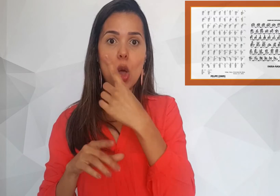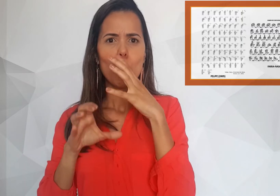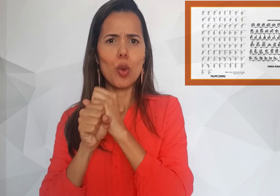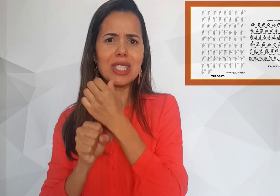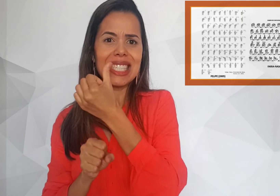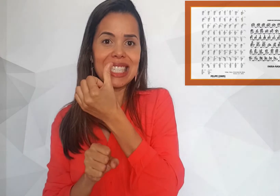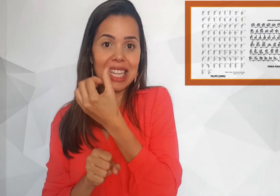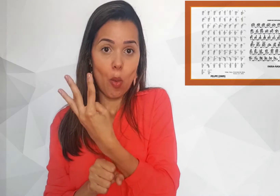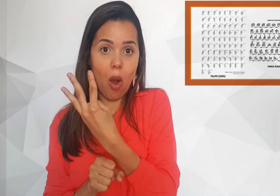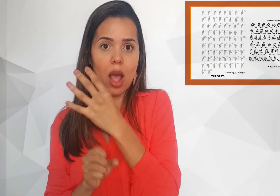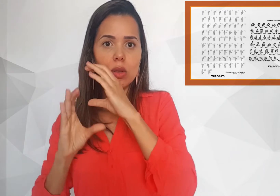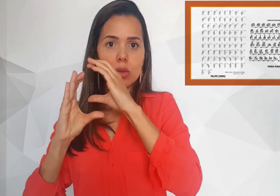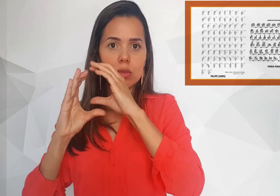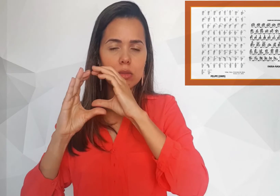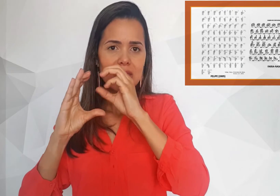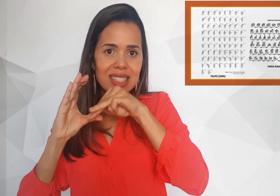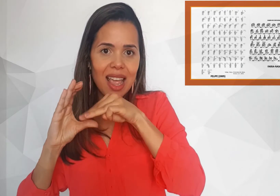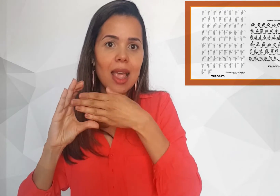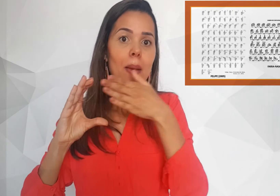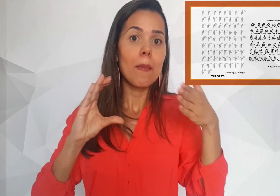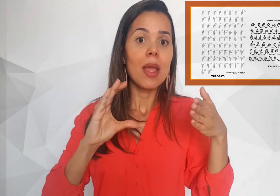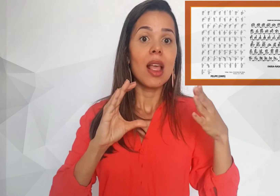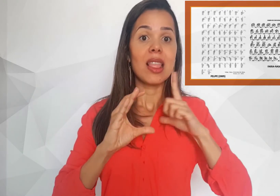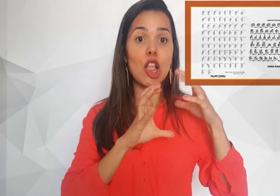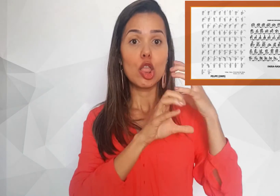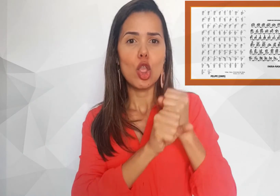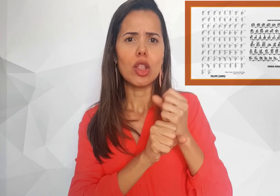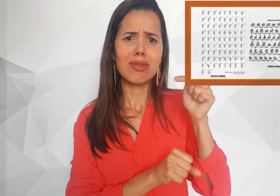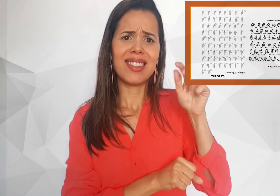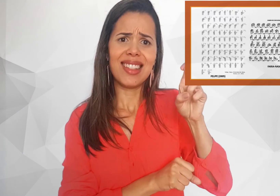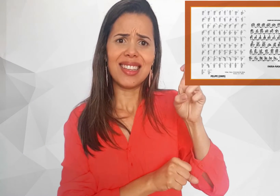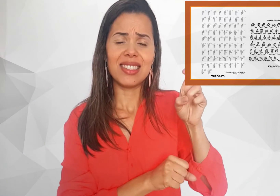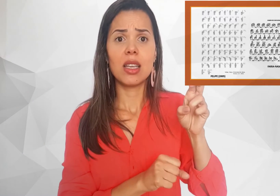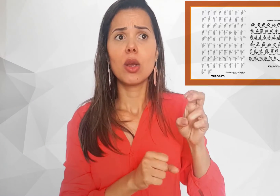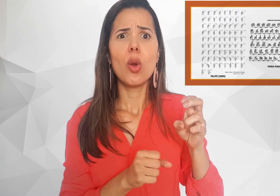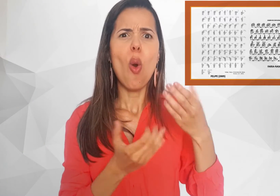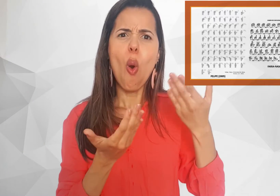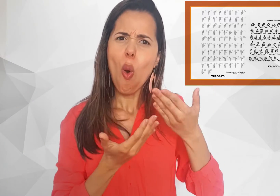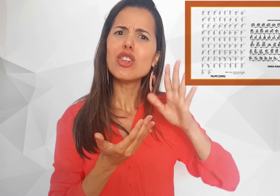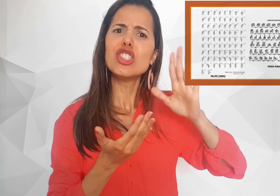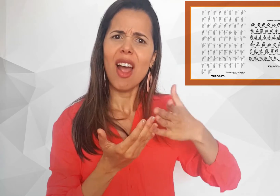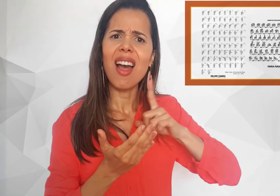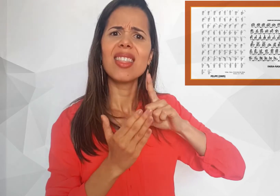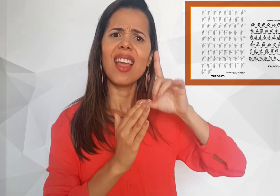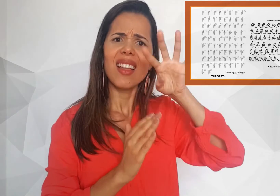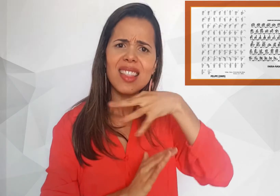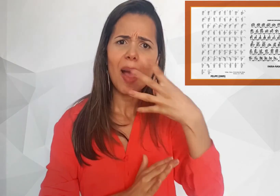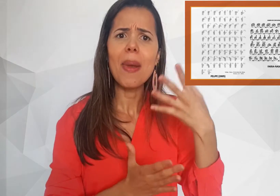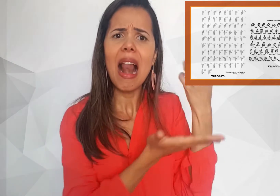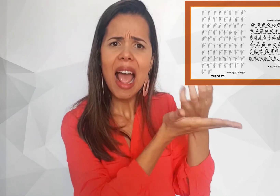de mãos e a outra já com 75. Nós temos notícia que já tem um registro de mais de 100 possibilidades de